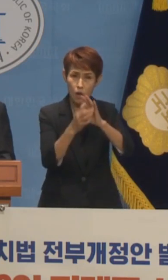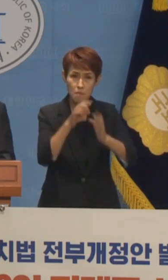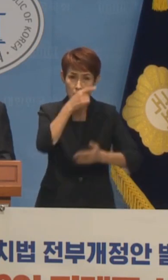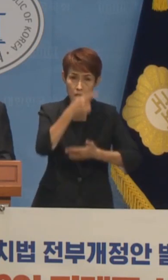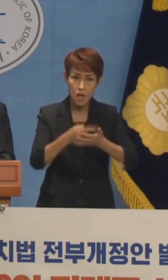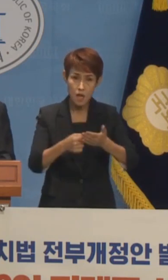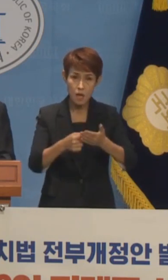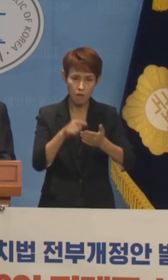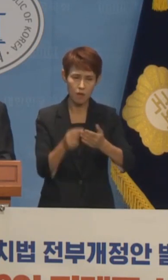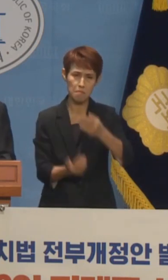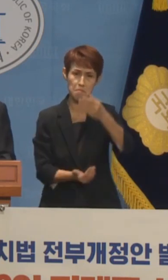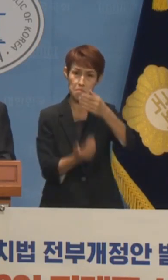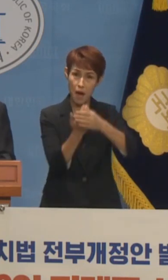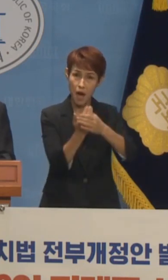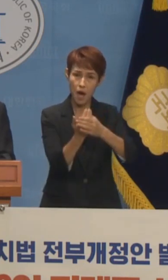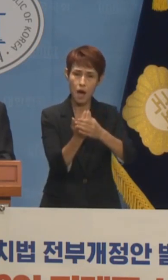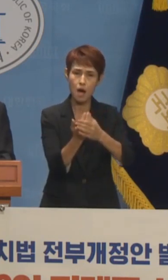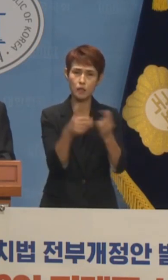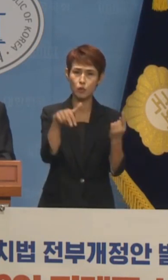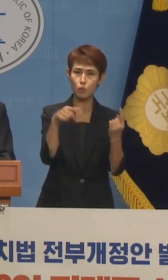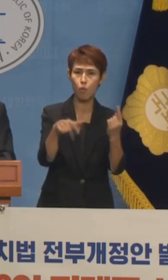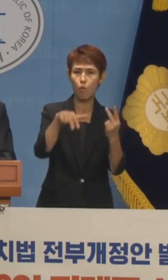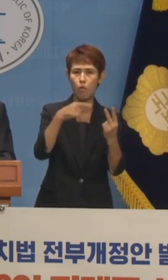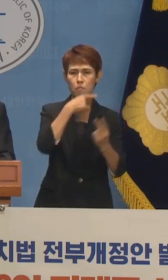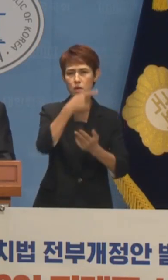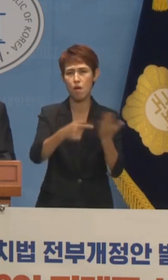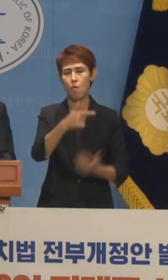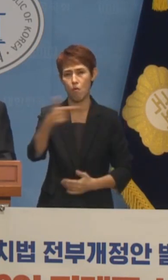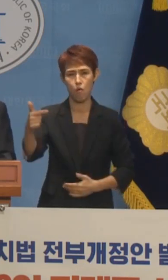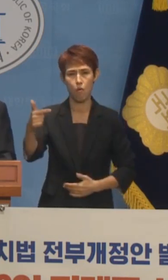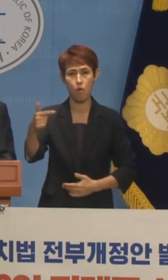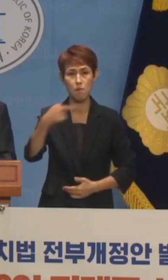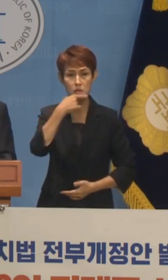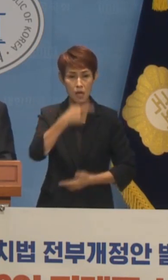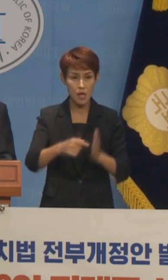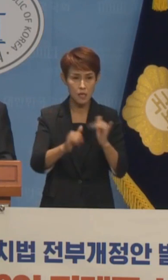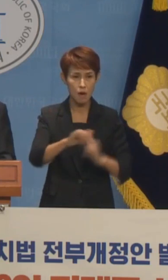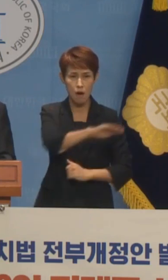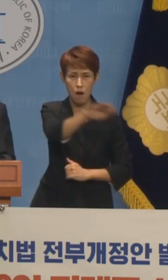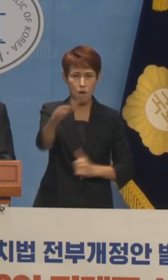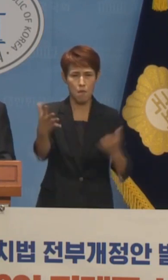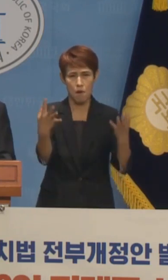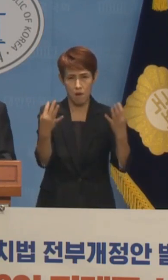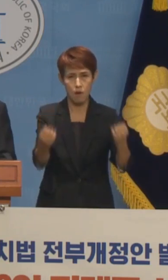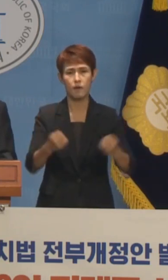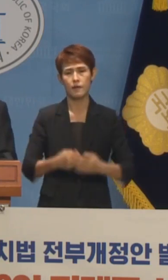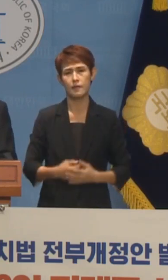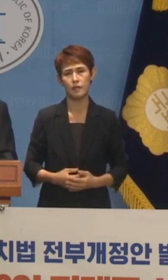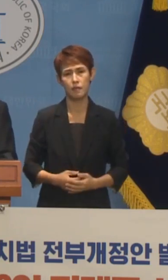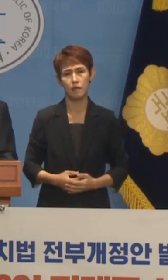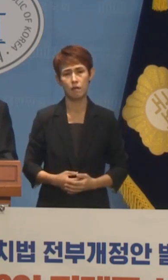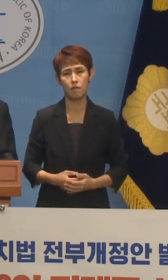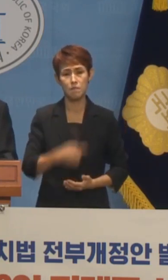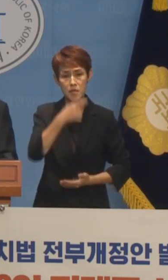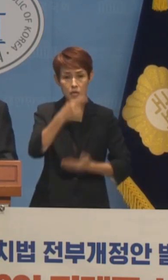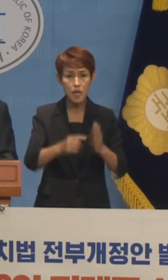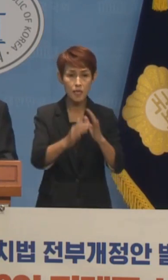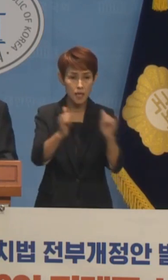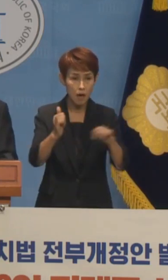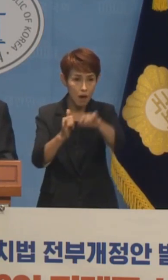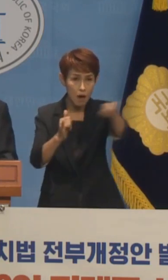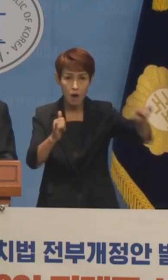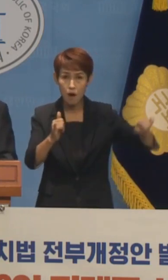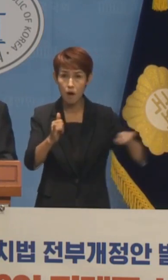발생하면 조단위의 피해를 야기시키고 수많은 피해자들을 양산하게 됩니다 그러나 피해자들 중